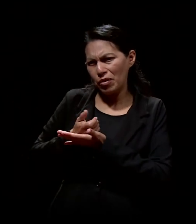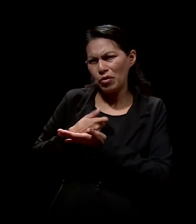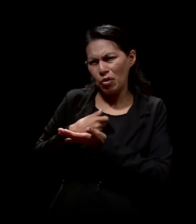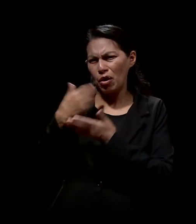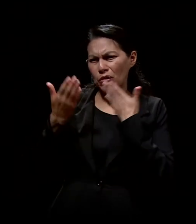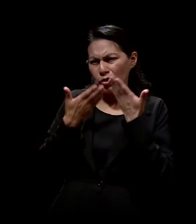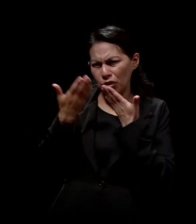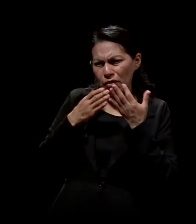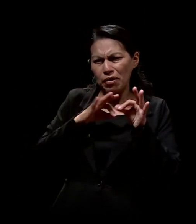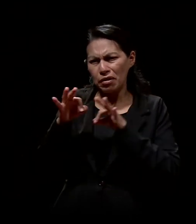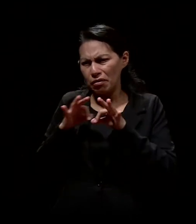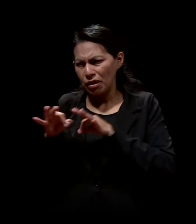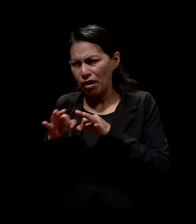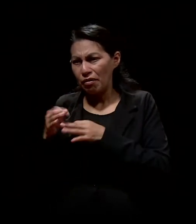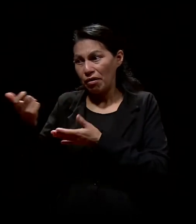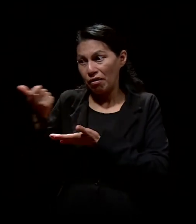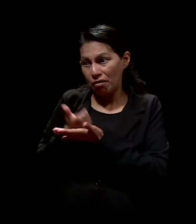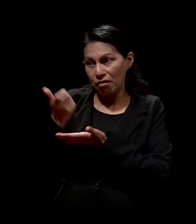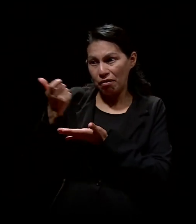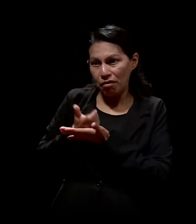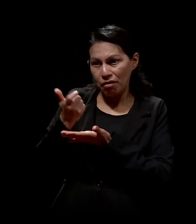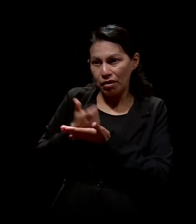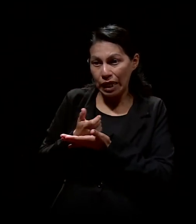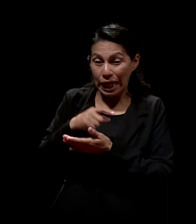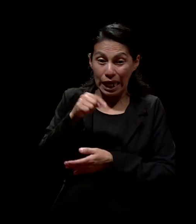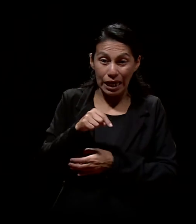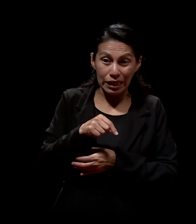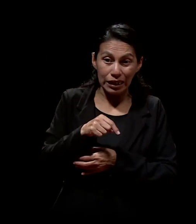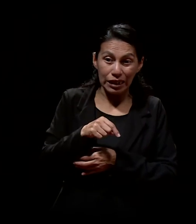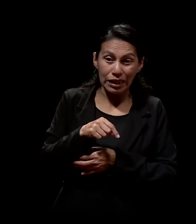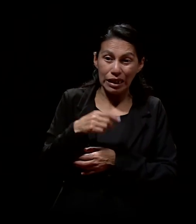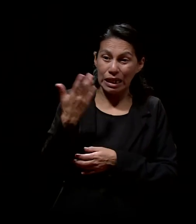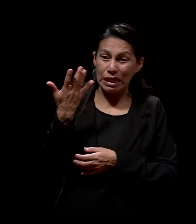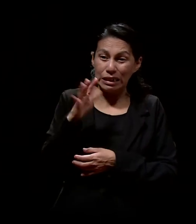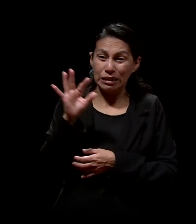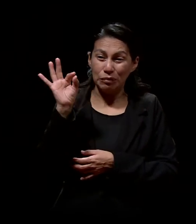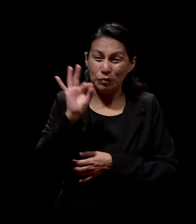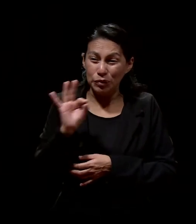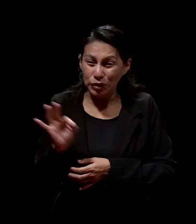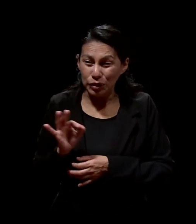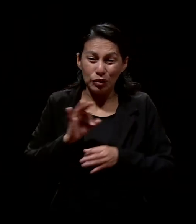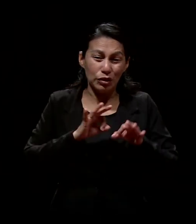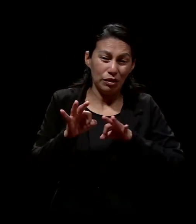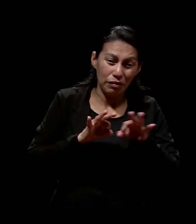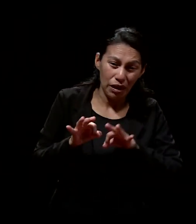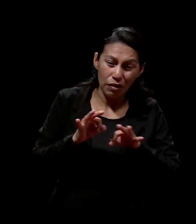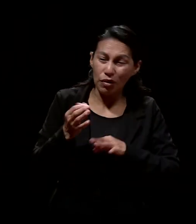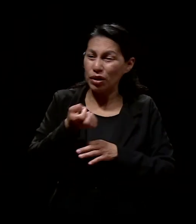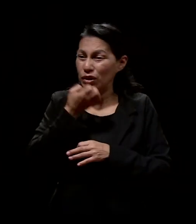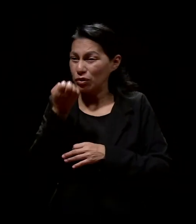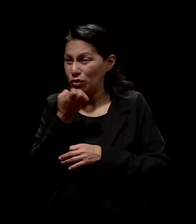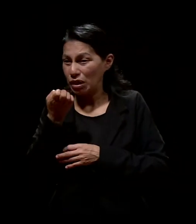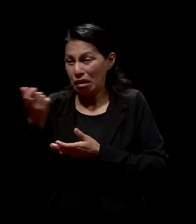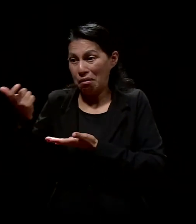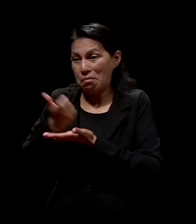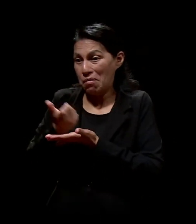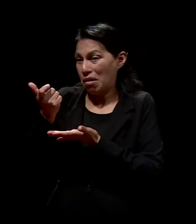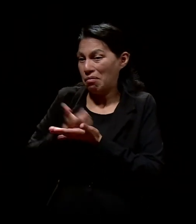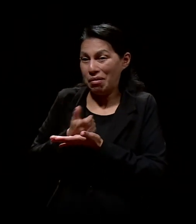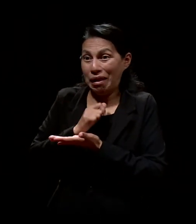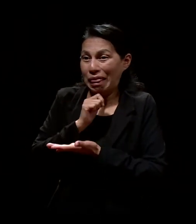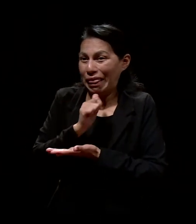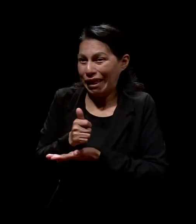yo estudiaba en la licenciatura, trabajaba y me apoyaba y tenía un ingreso. Y ahora estaba el 100% en el trabajo, la